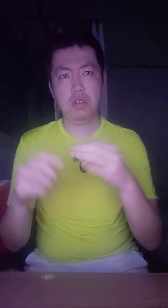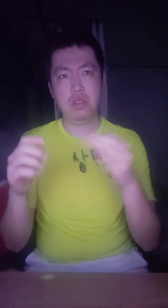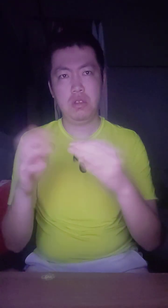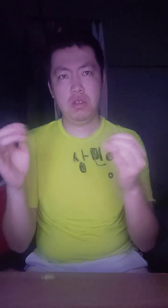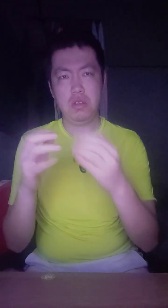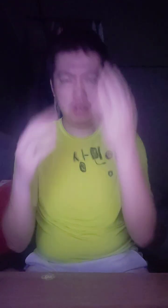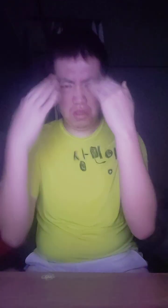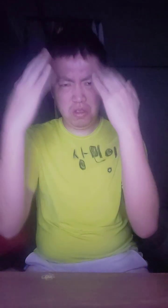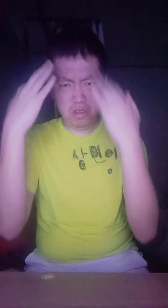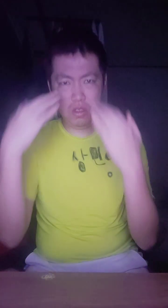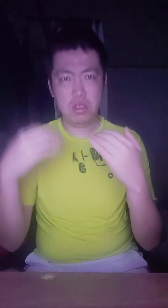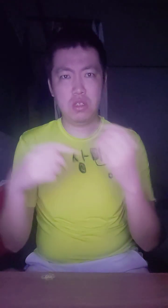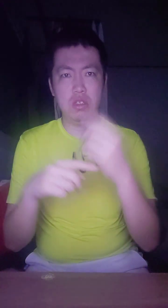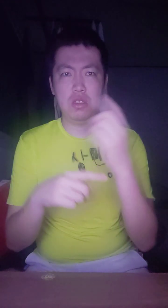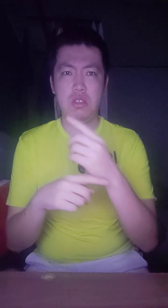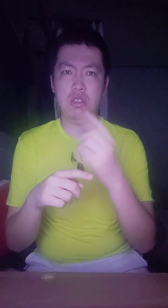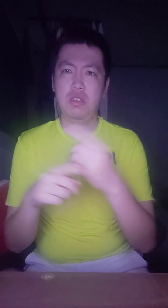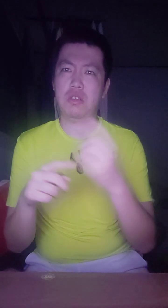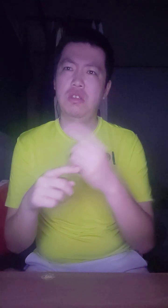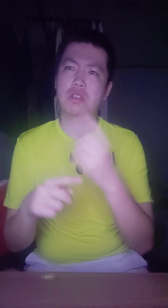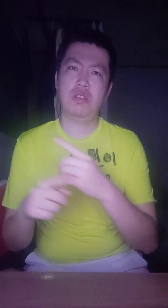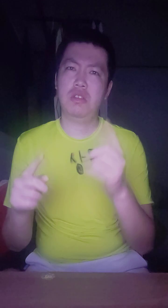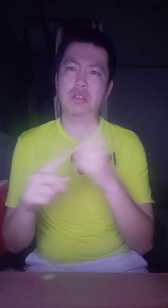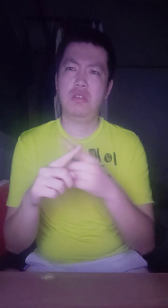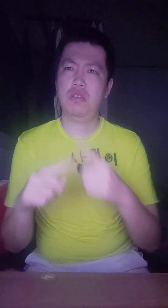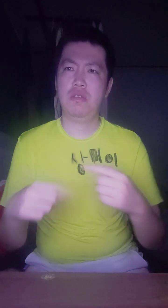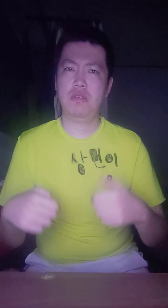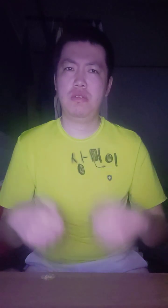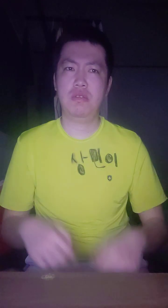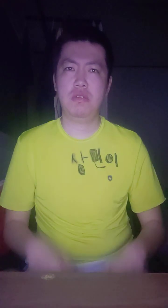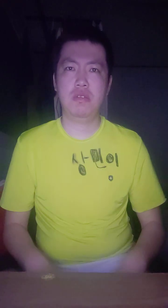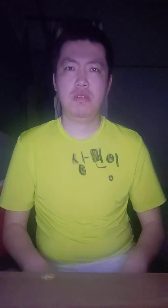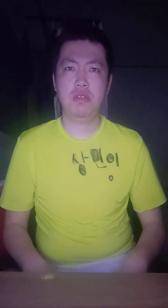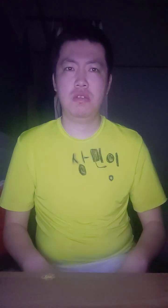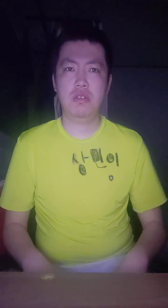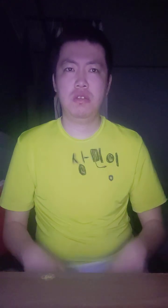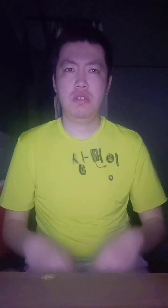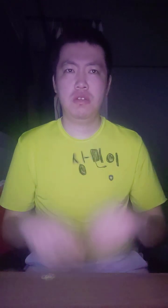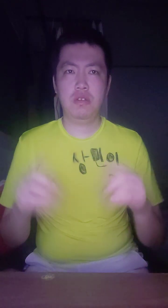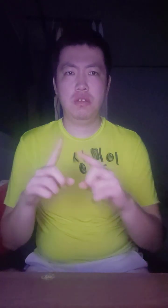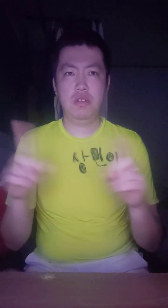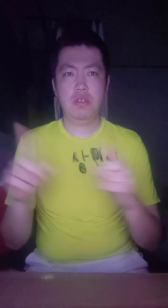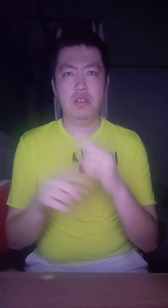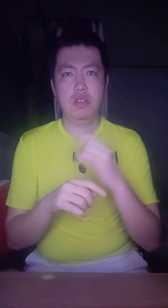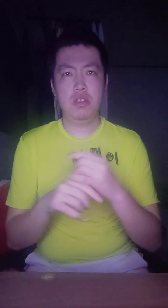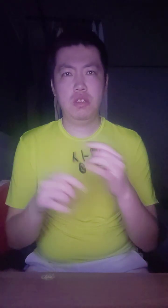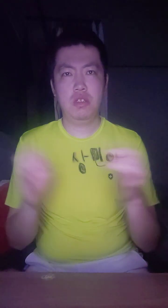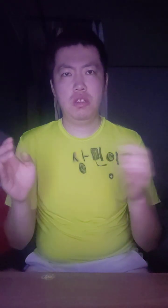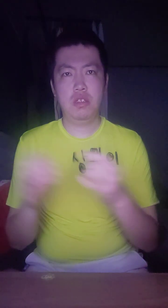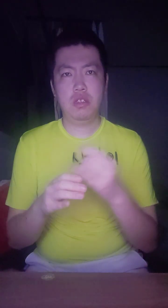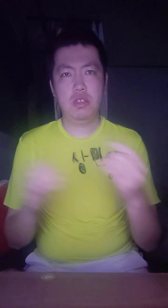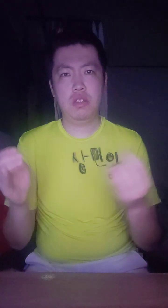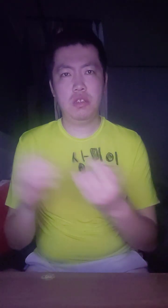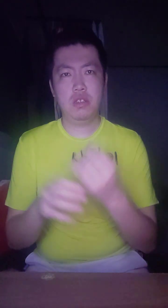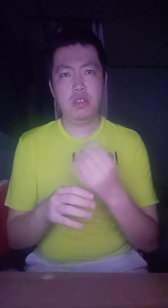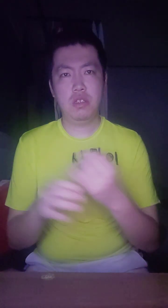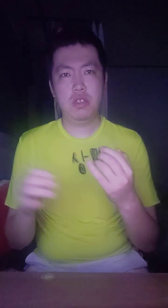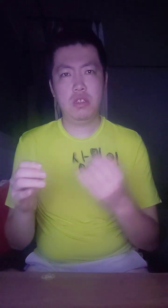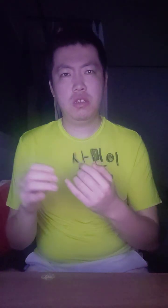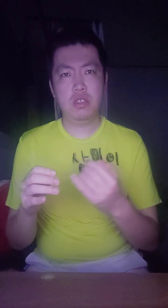해봐도 숨통을 조이는 열기는 가실 줄 모릅니다. 반나절 넘게 이어진 정전에 잠까지 설친 주민들은